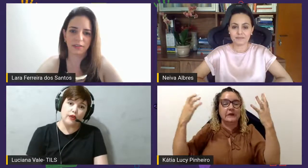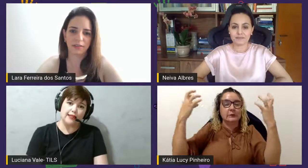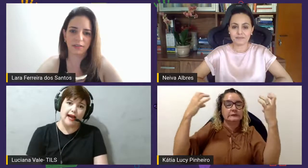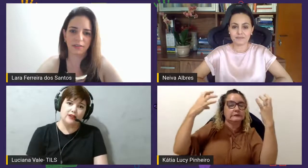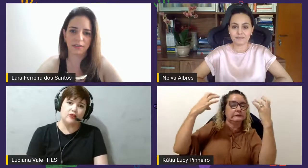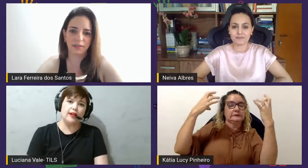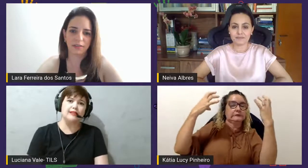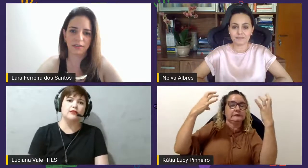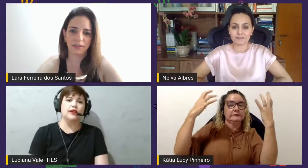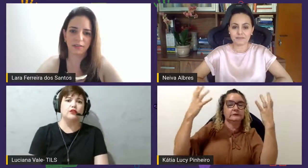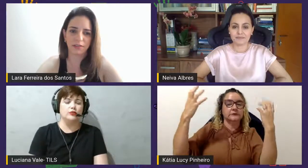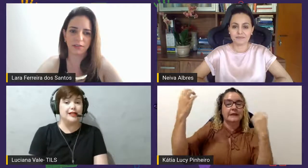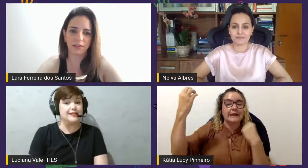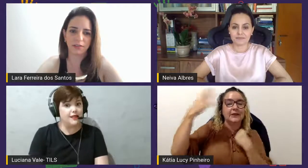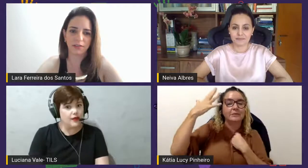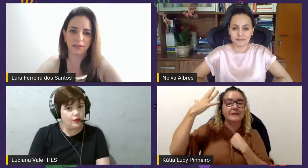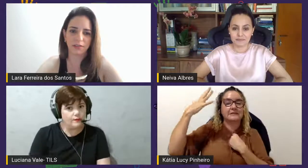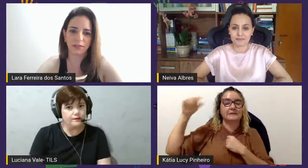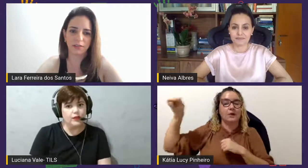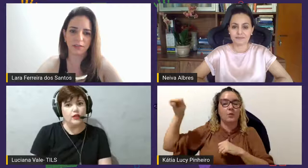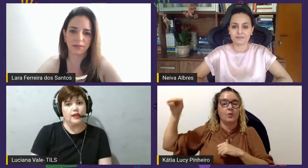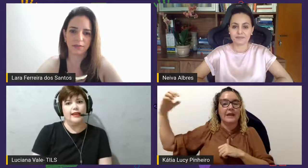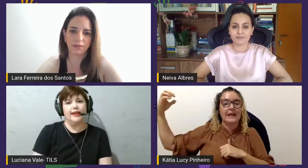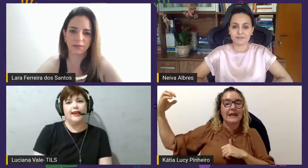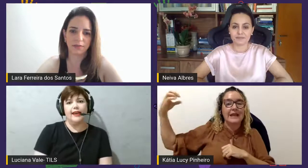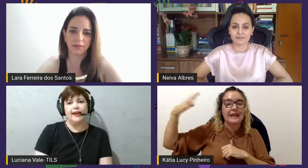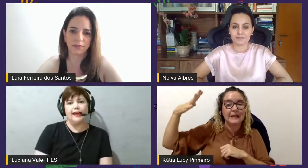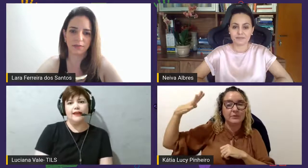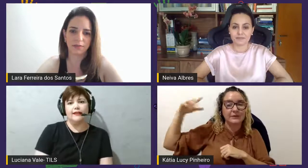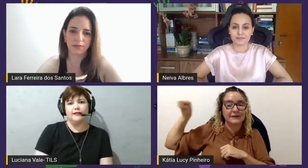mesmo cuidado com a questão da iluminação,